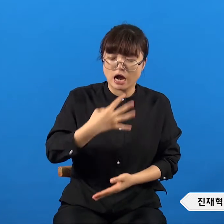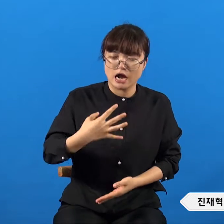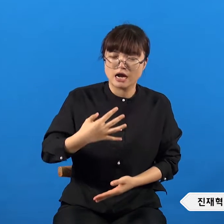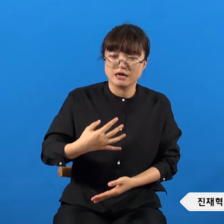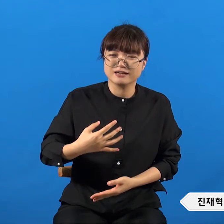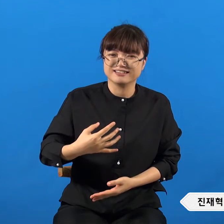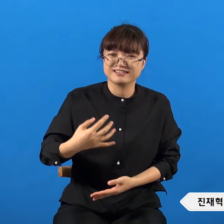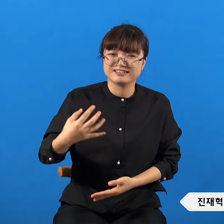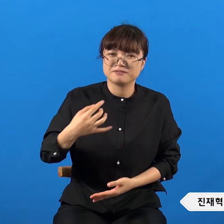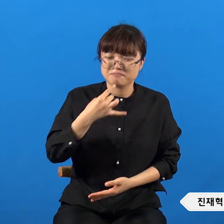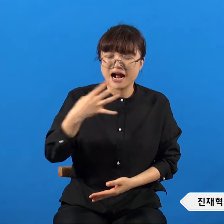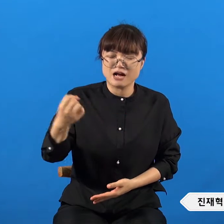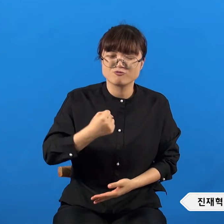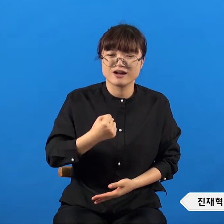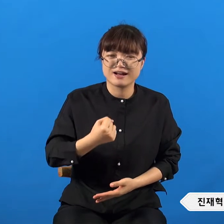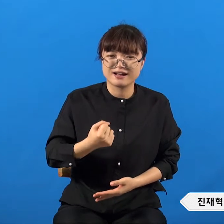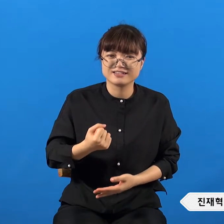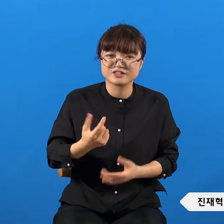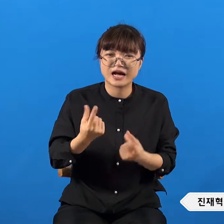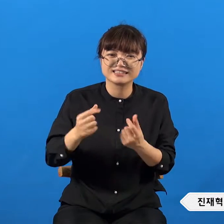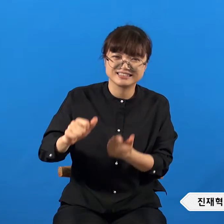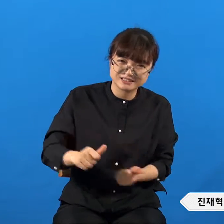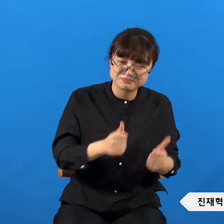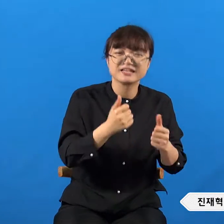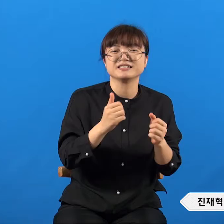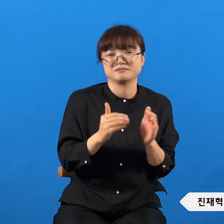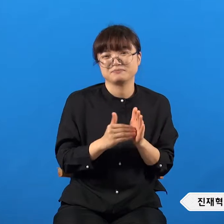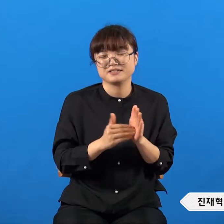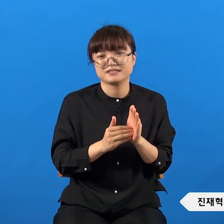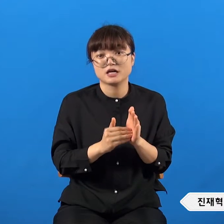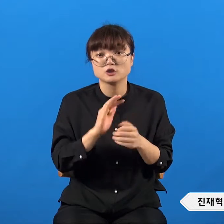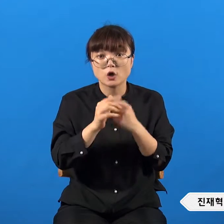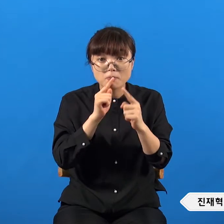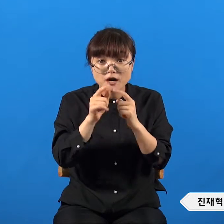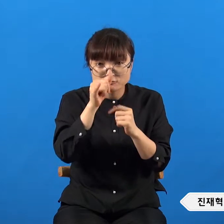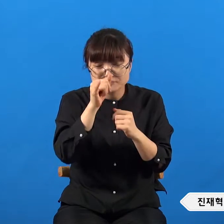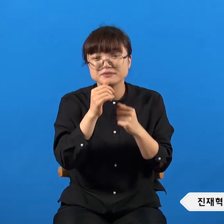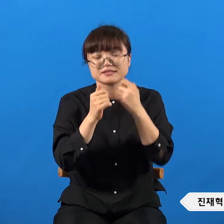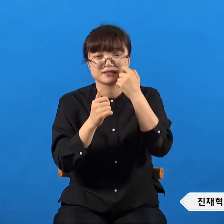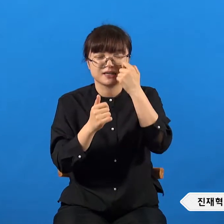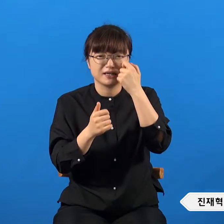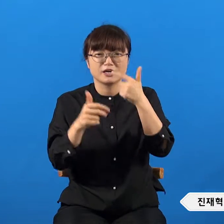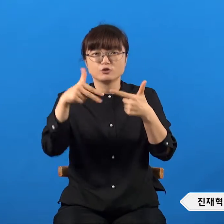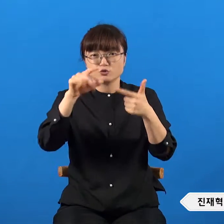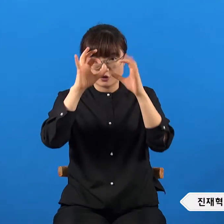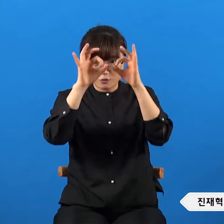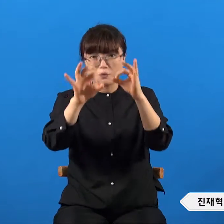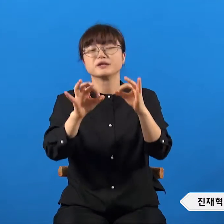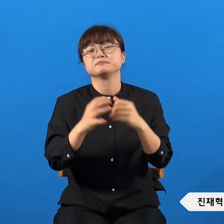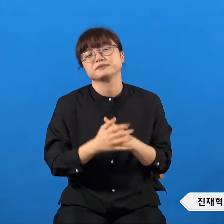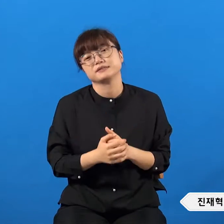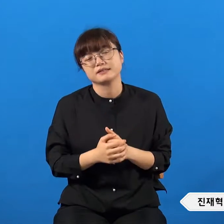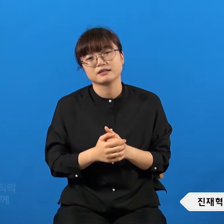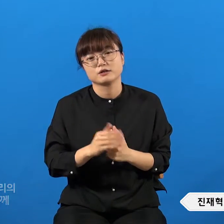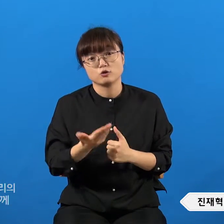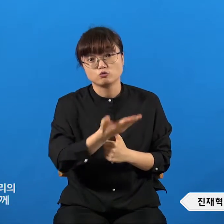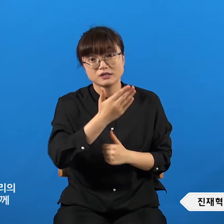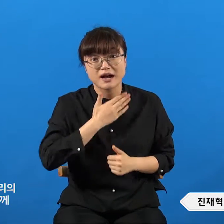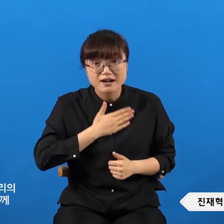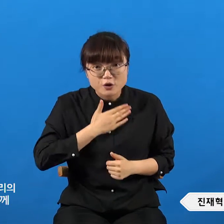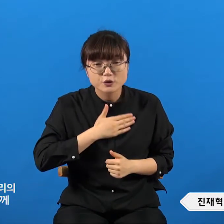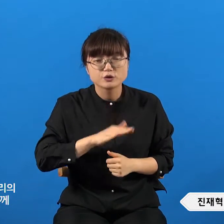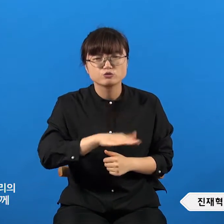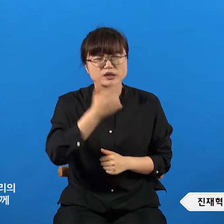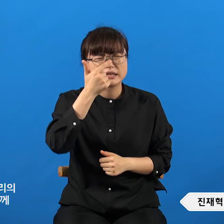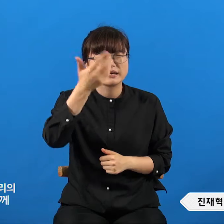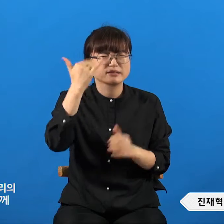받았습니다. 사랑하는 여러분, 성경은 오늘 우리에게 말씀합니다. 6절 말씀을 한번 보십시오. 우리가